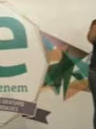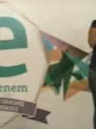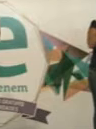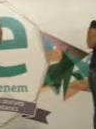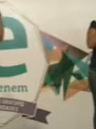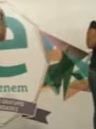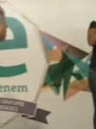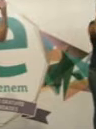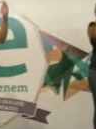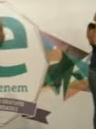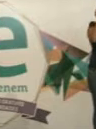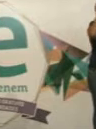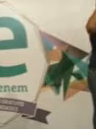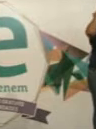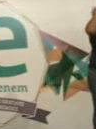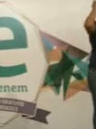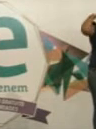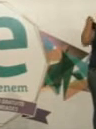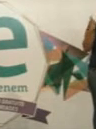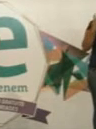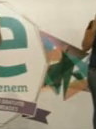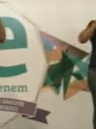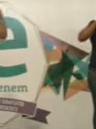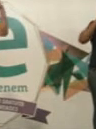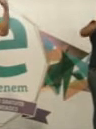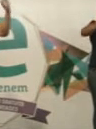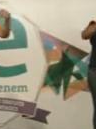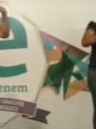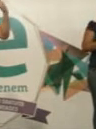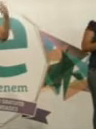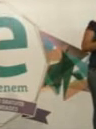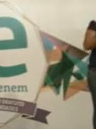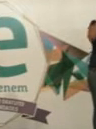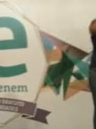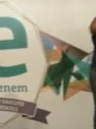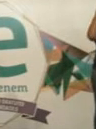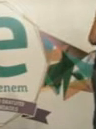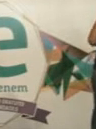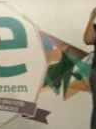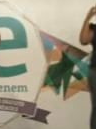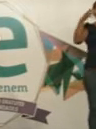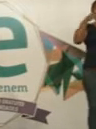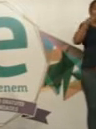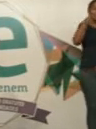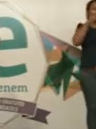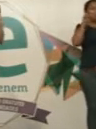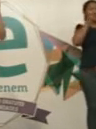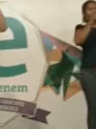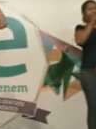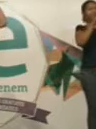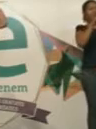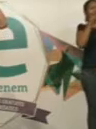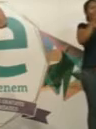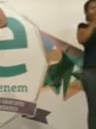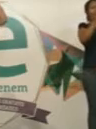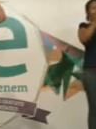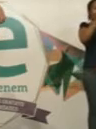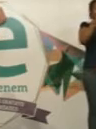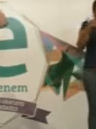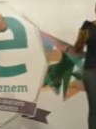né? O Fluminense era um time da elite do Rio de Janeiro. E ele era muito ofendido pela torcida, então resolveu, lá num jogo,